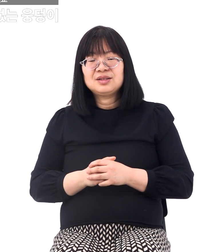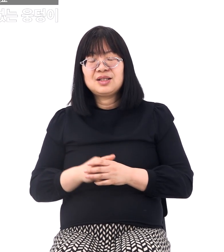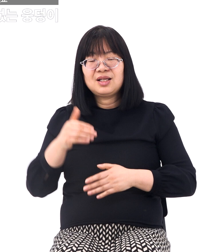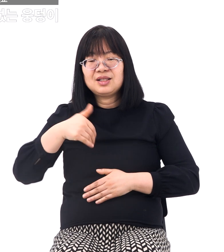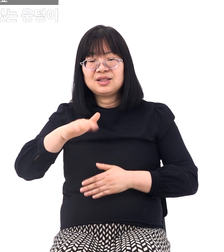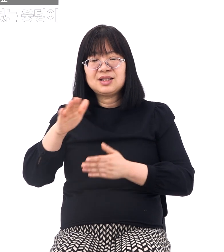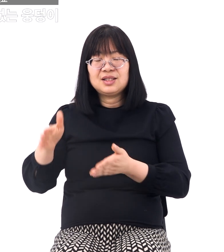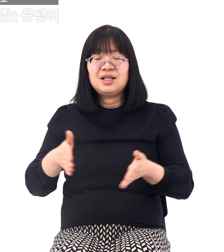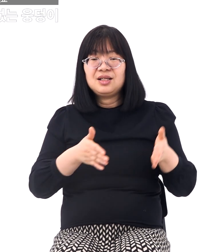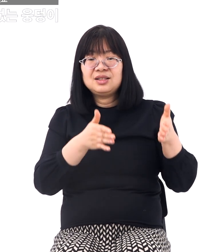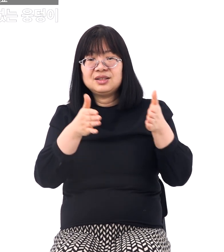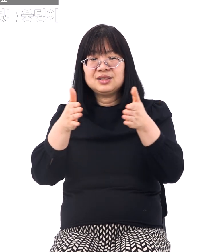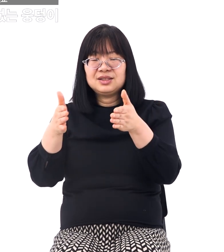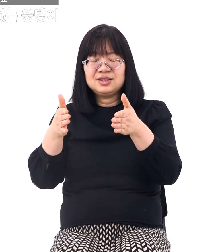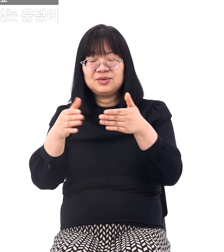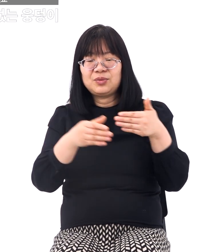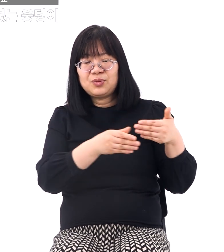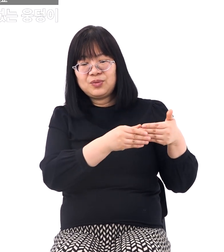갈 길을